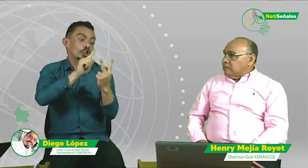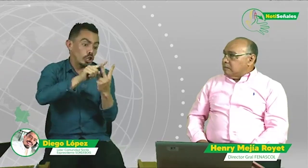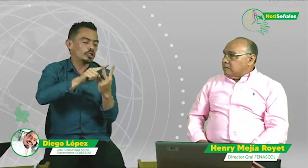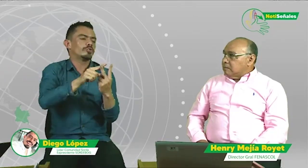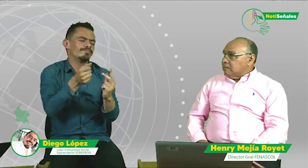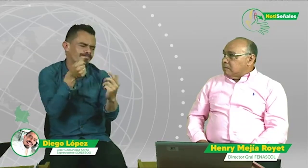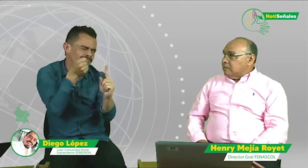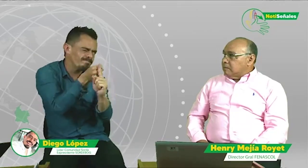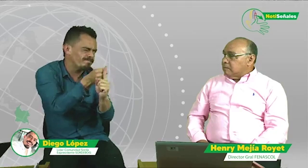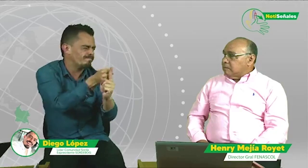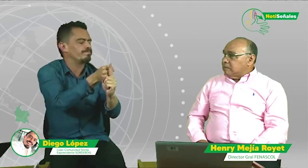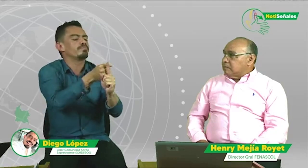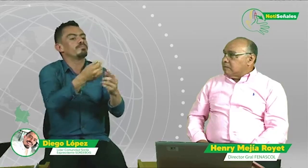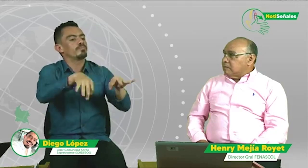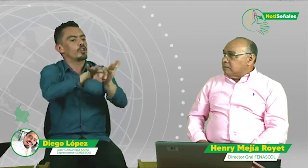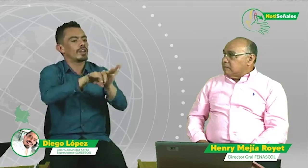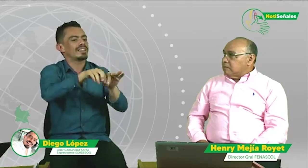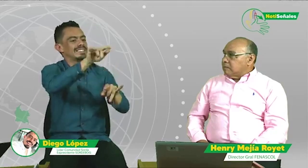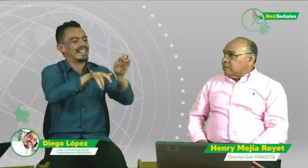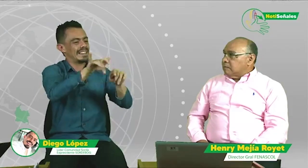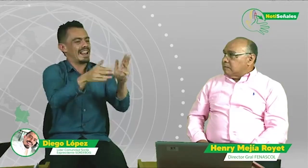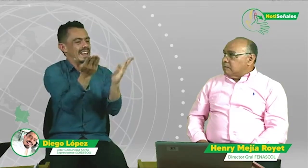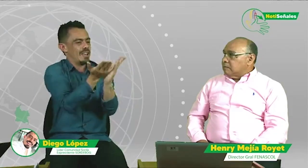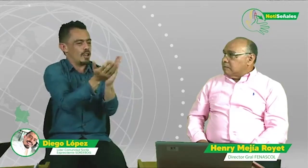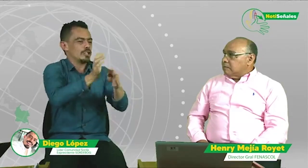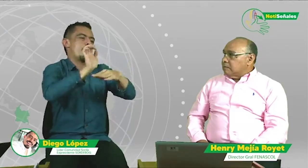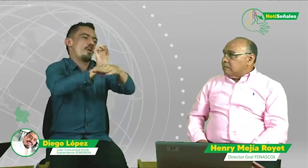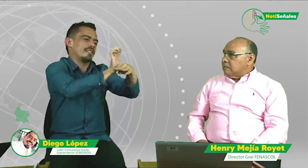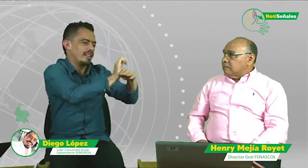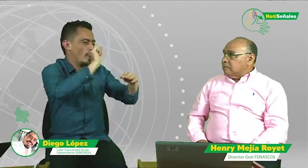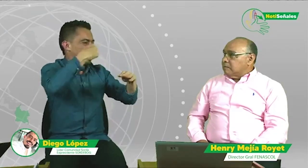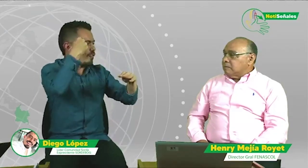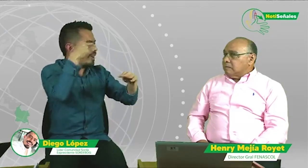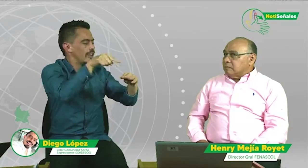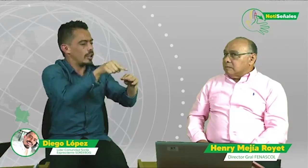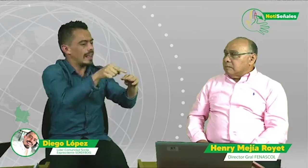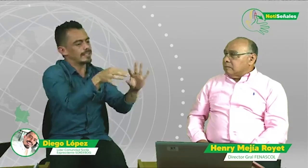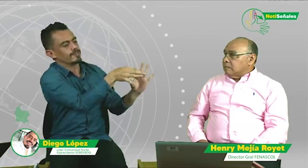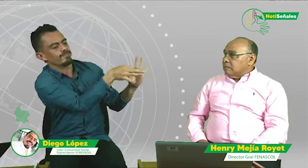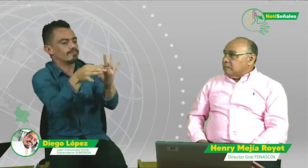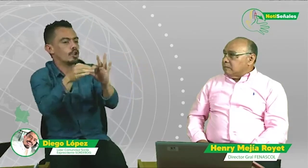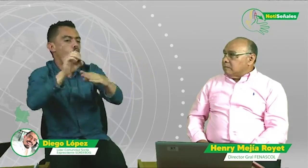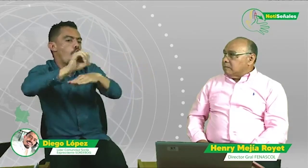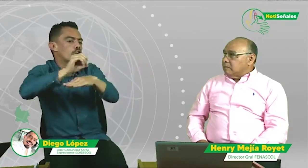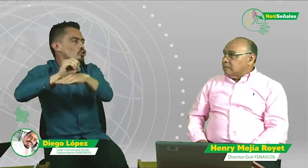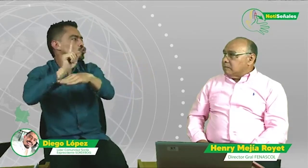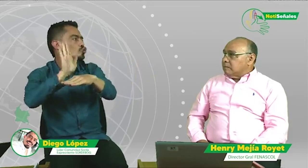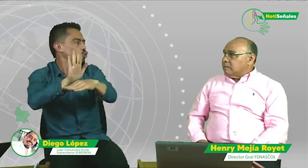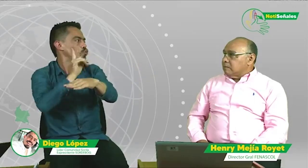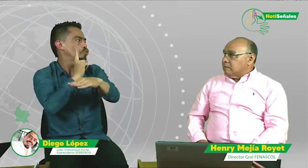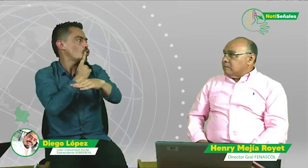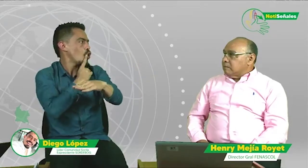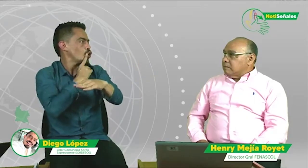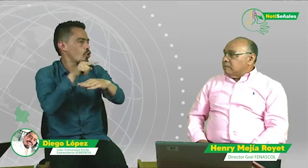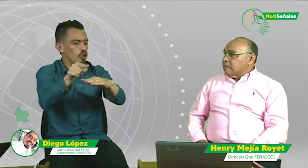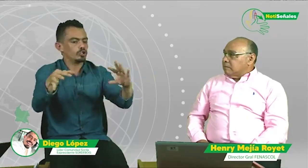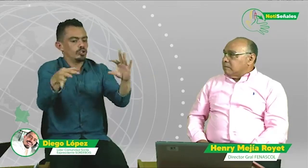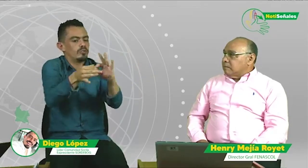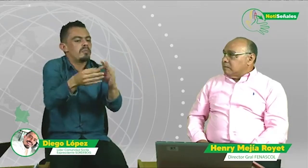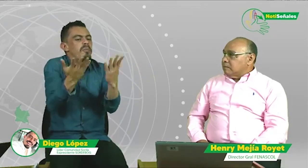las propuestas desde la misma comunidad sorda. Eso por un lado. Segundo, también que las entidades territoriales puedan trabajar de la